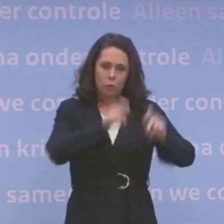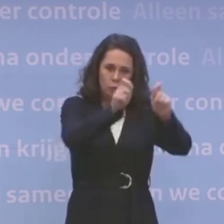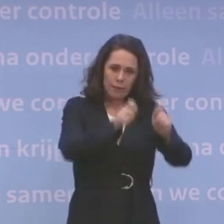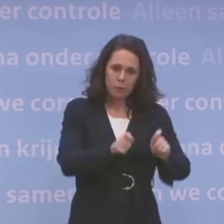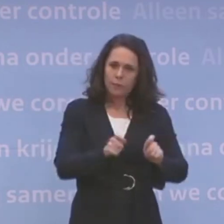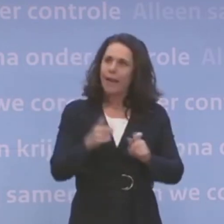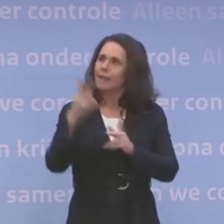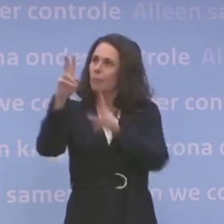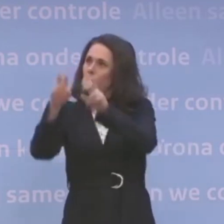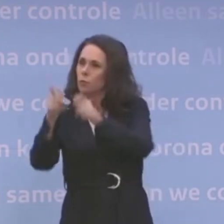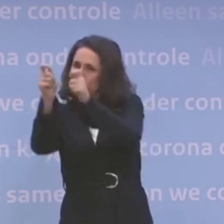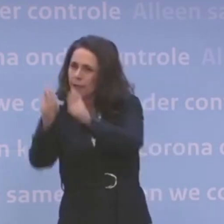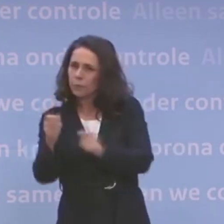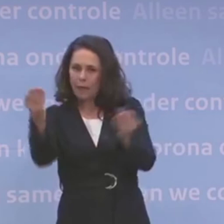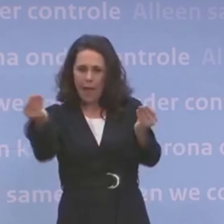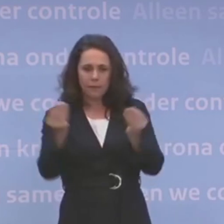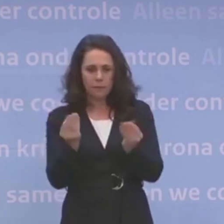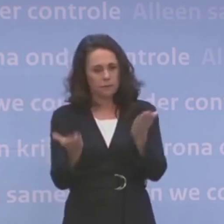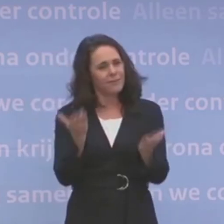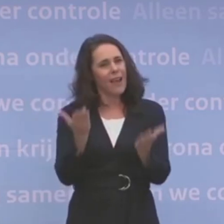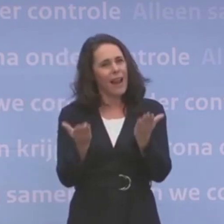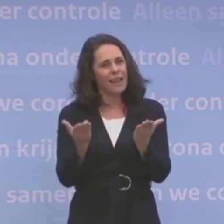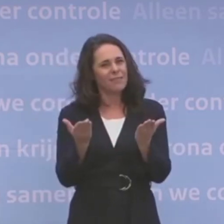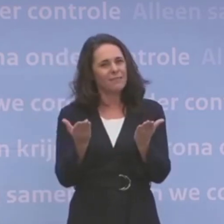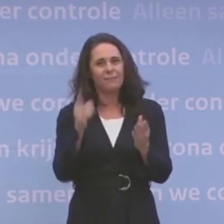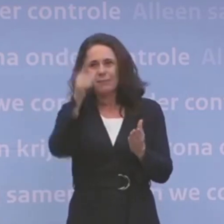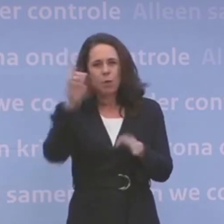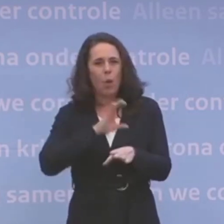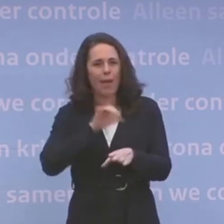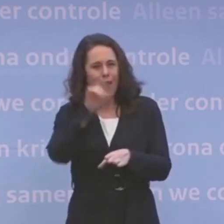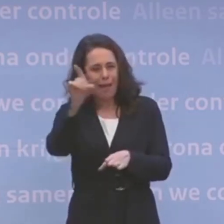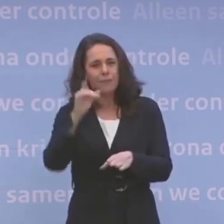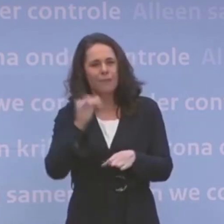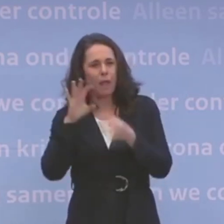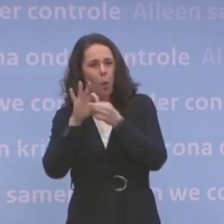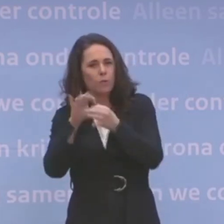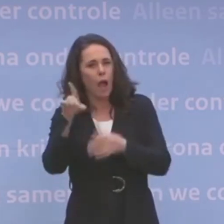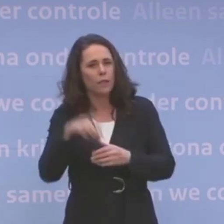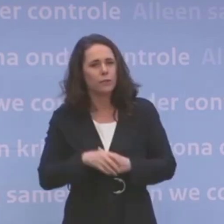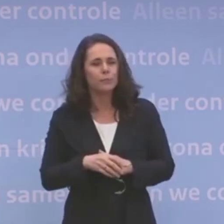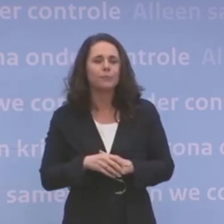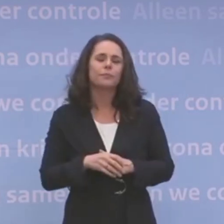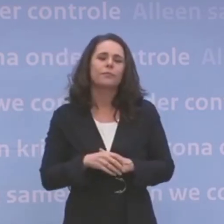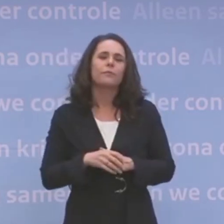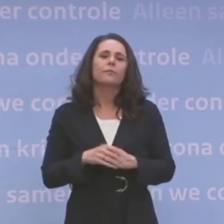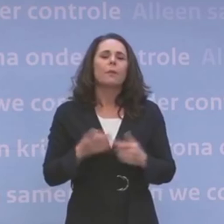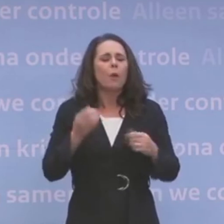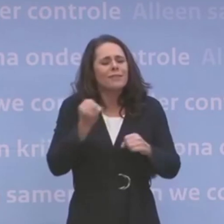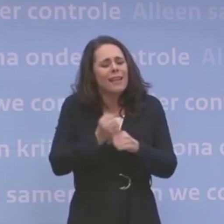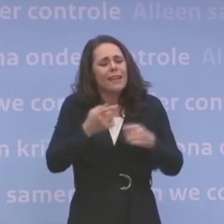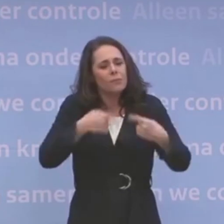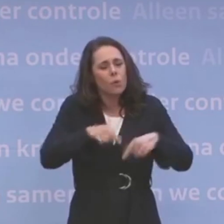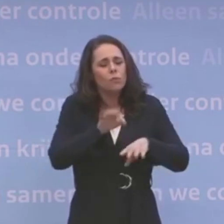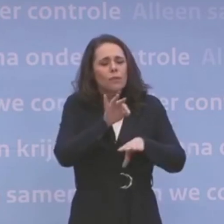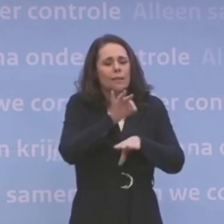veel contact met de Scandinavische collega. En dat geeft ons gewoon meer zekerheid. Maar met name denk ik ook de ouders en de leraren, dat we het op